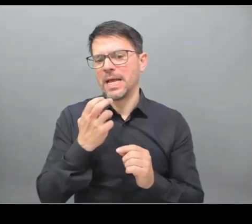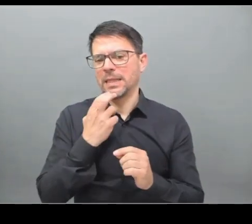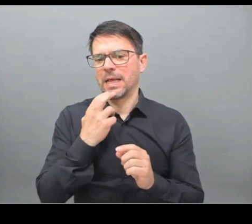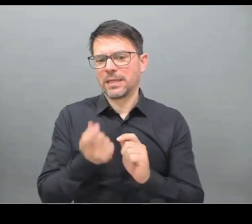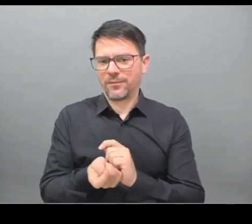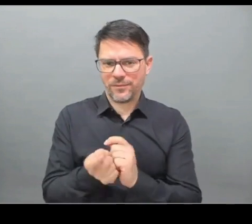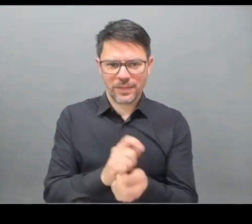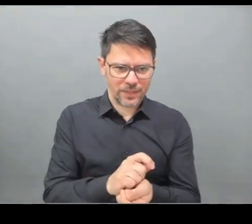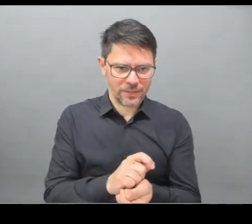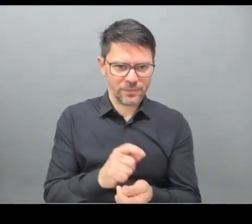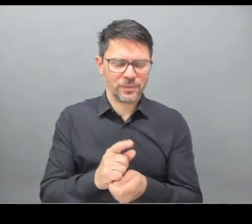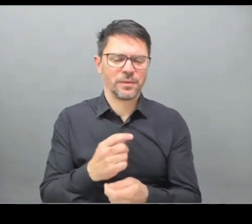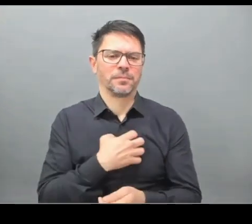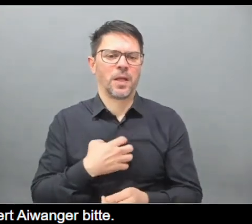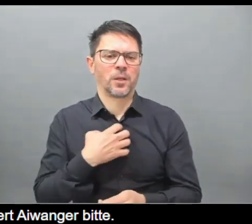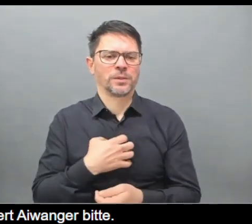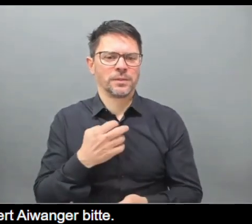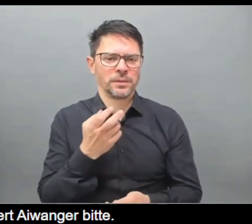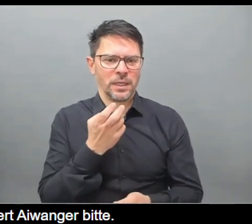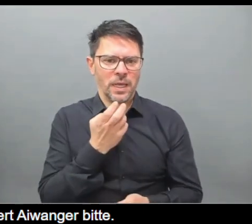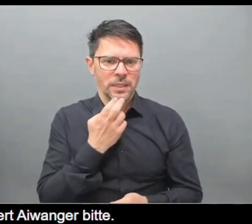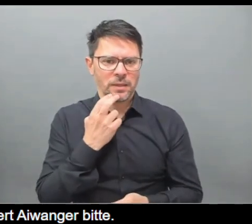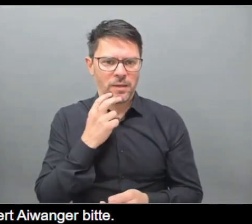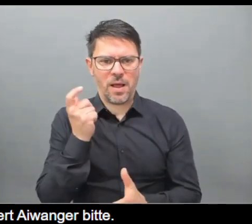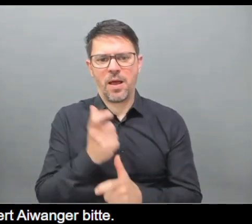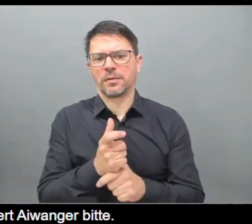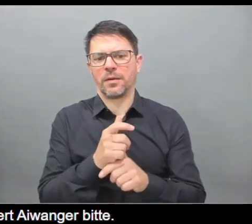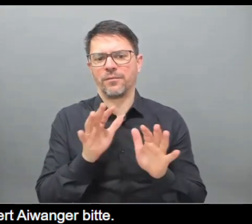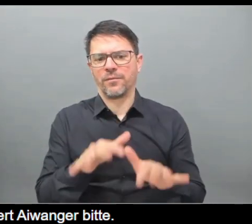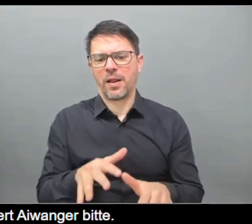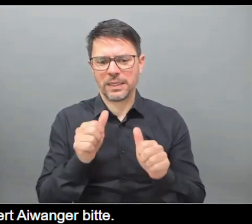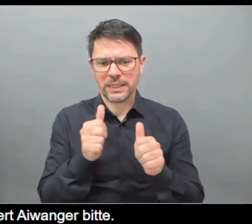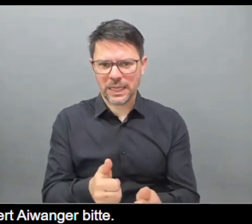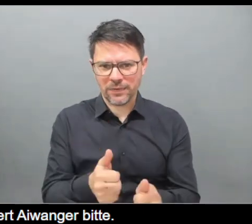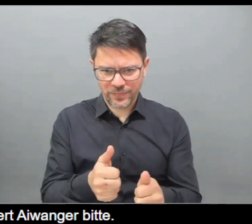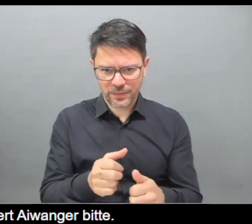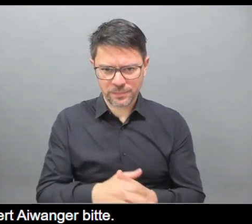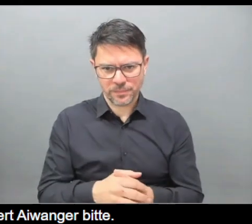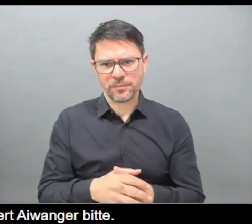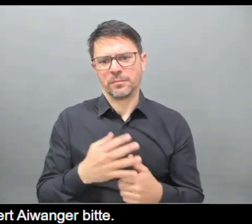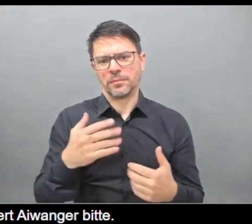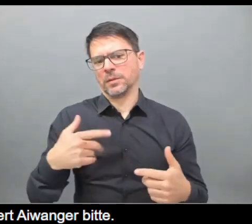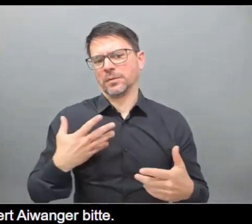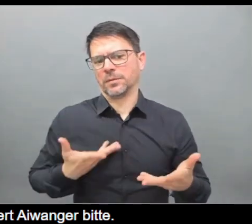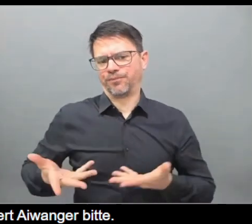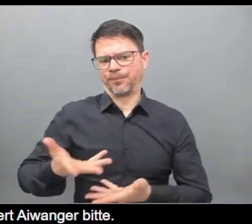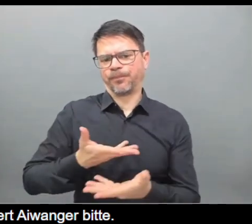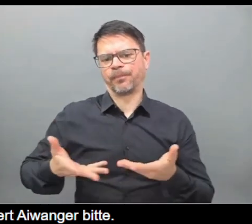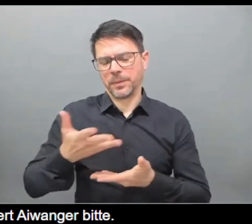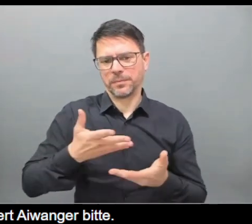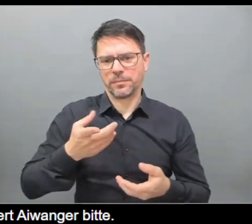voranzubringen. Wir müssen ja die regionalen Planungsverbände personell unterstützen, damit sie die